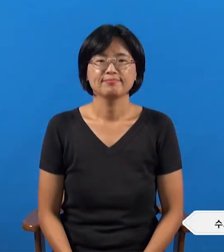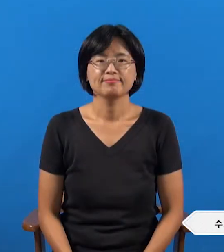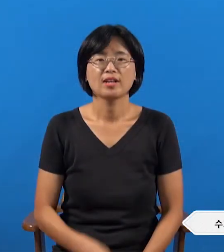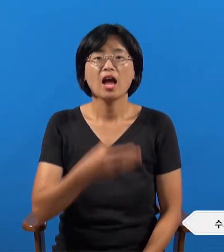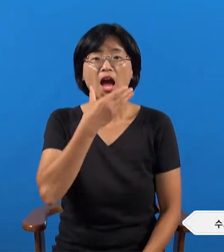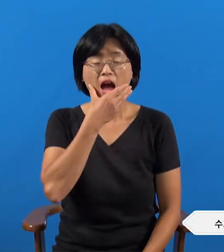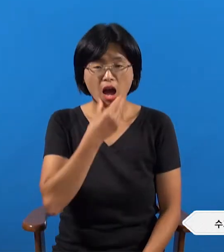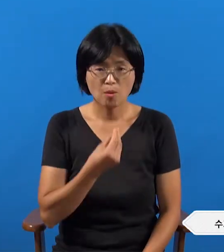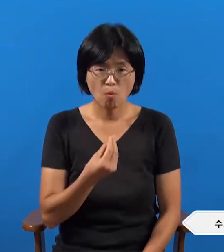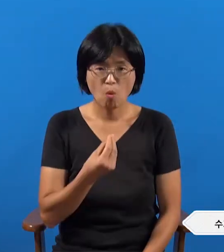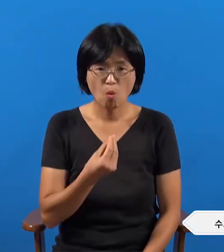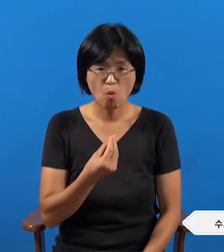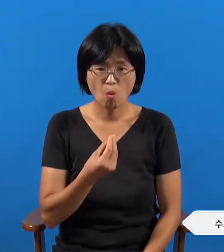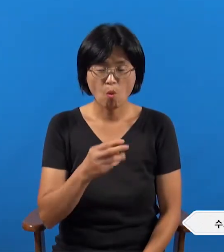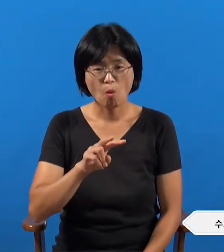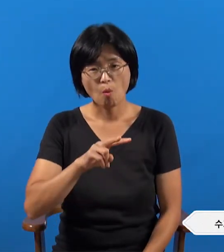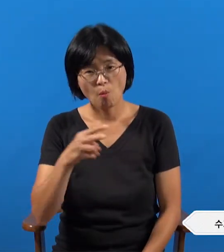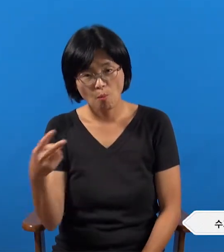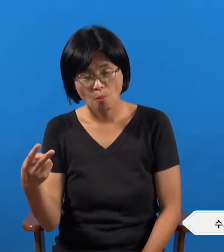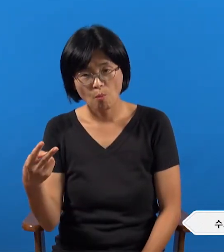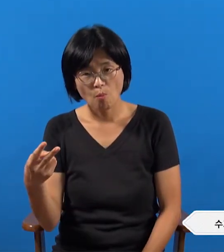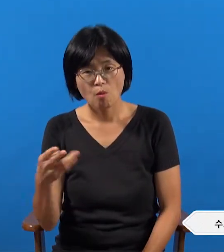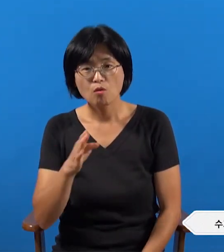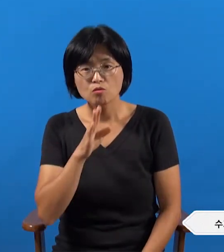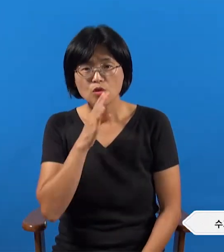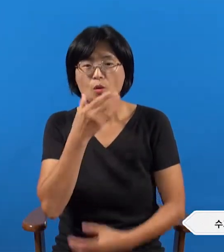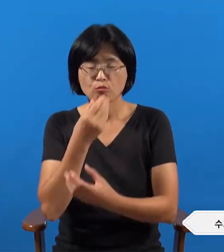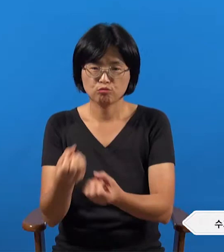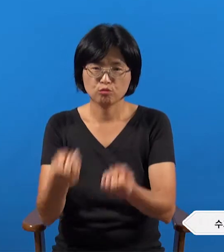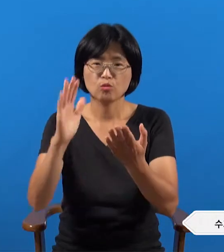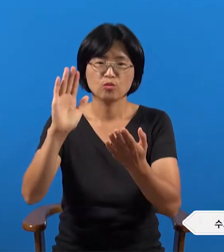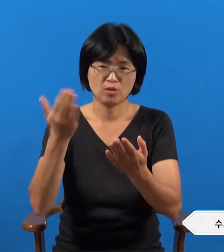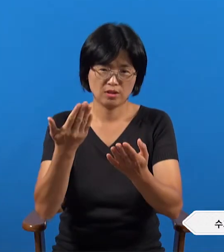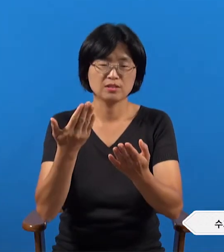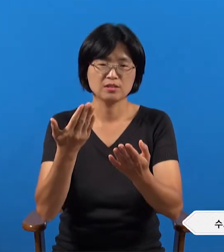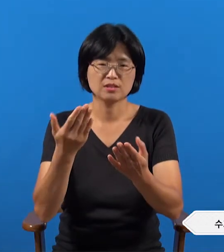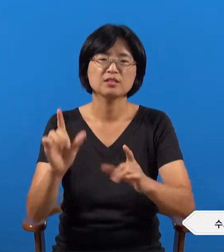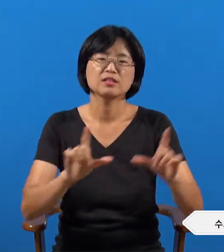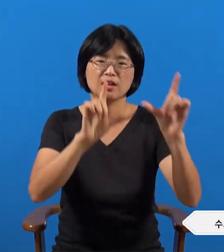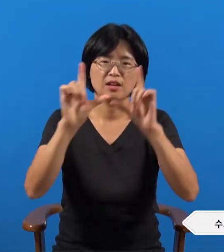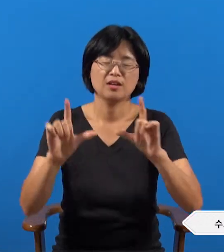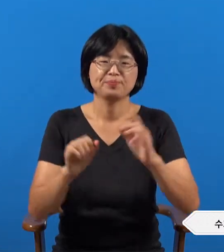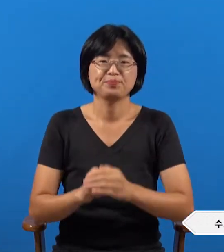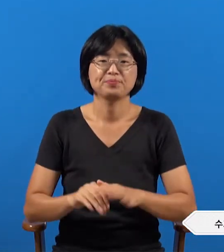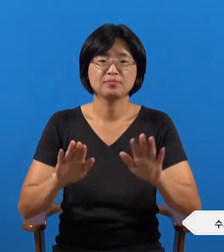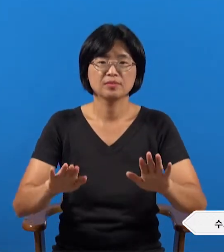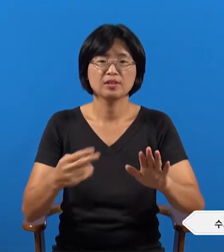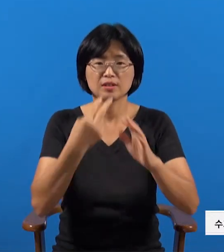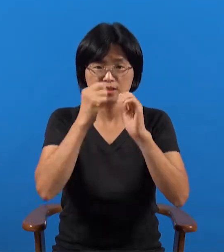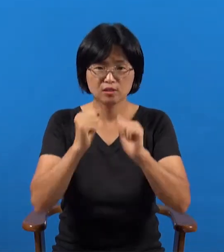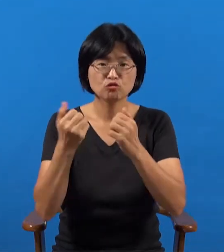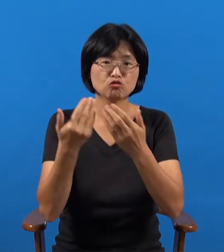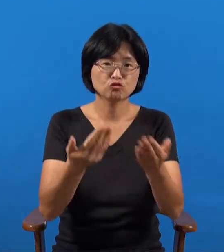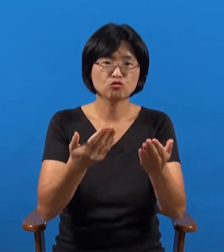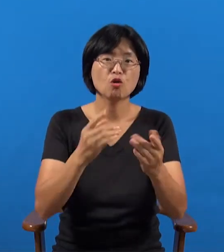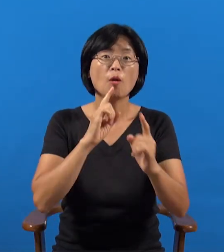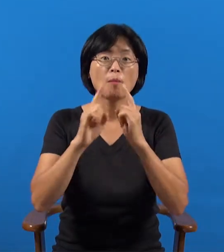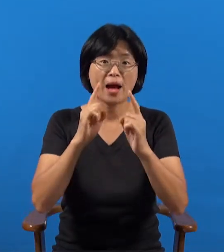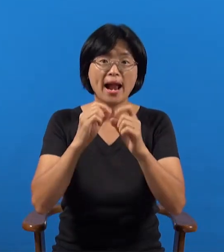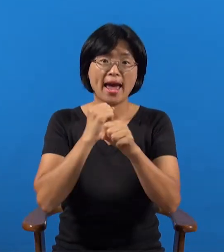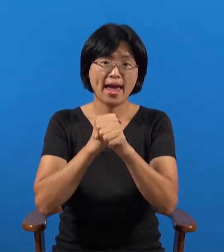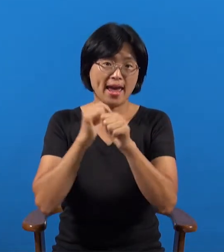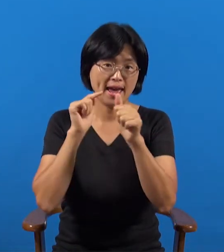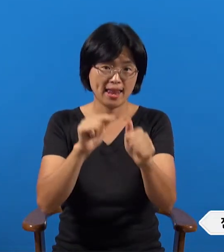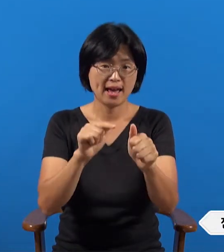행복이 축복이 되는 삶, 살리는 말을 하라. 오늘 하나님께서 우리의 말을 통하여